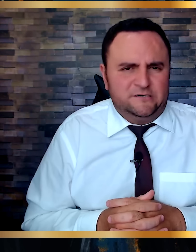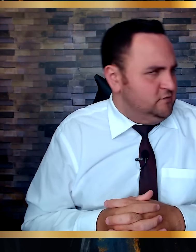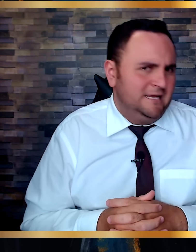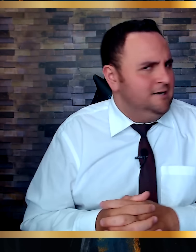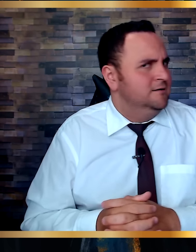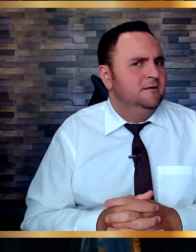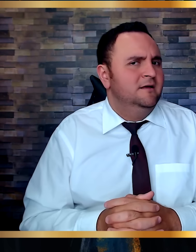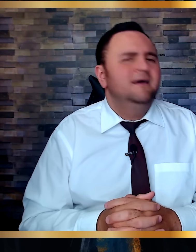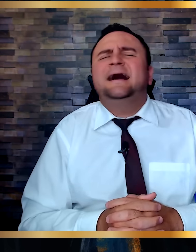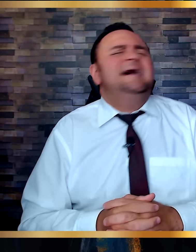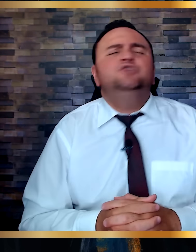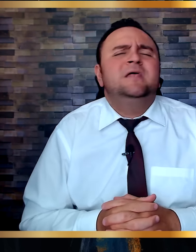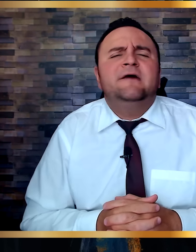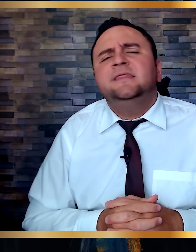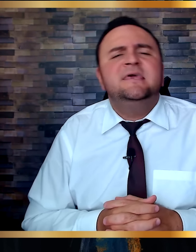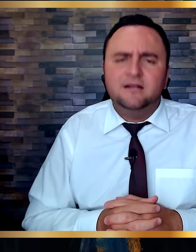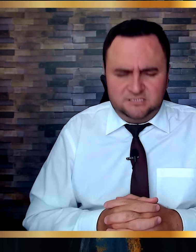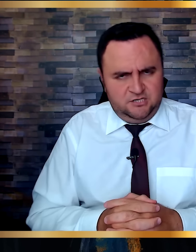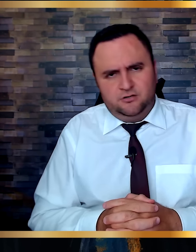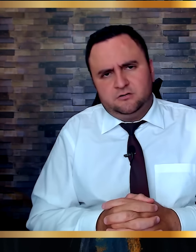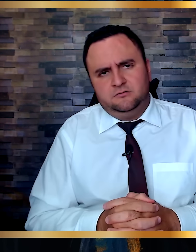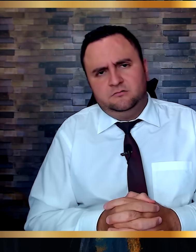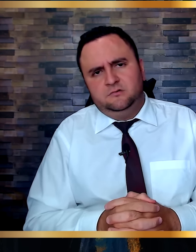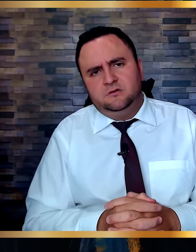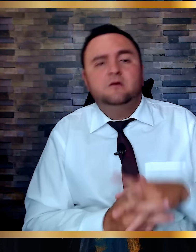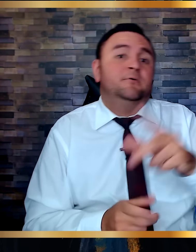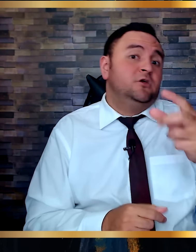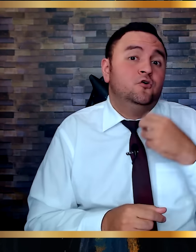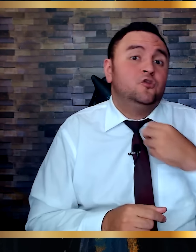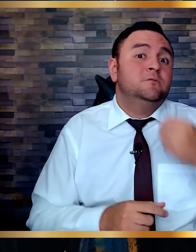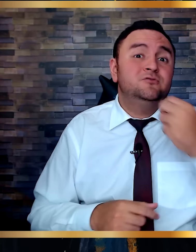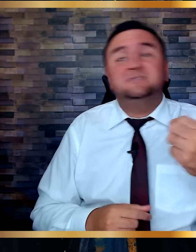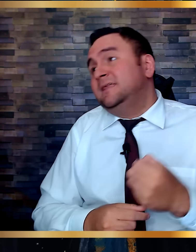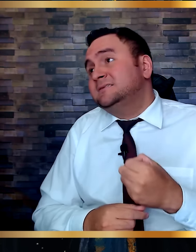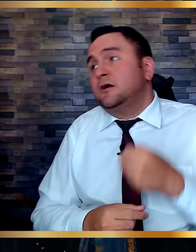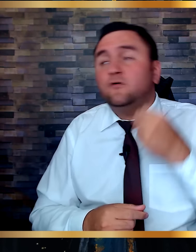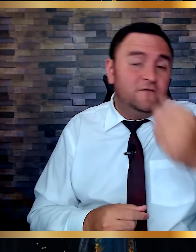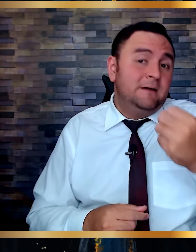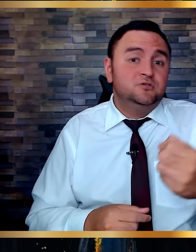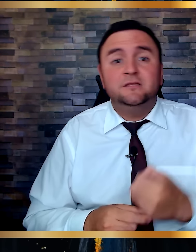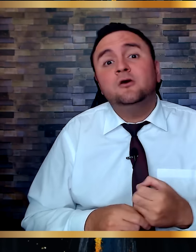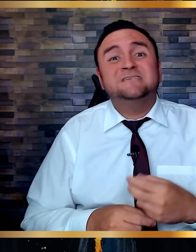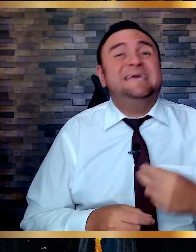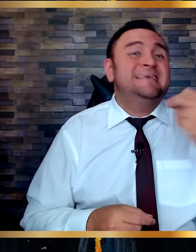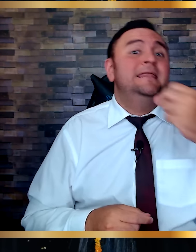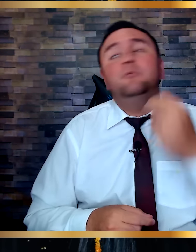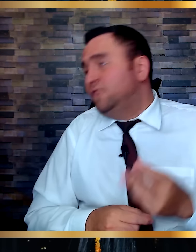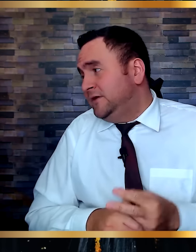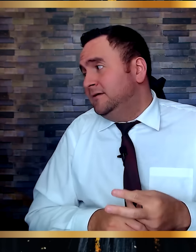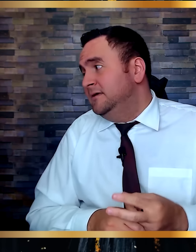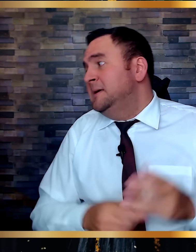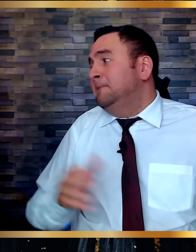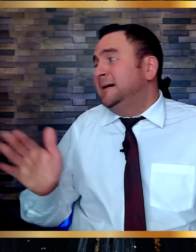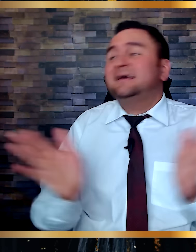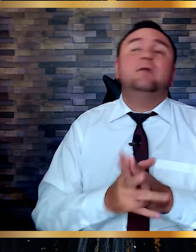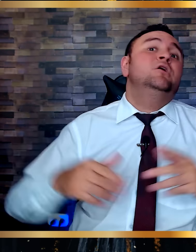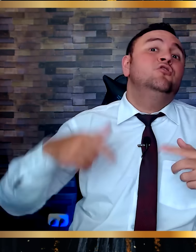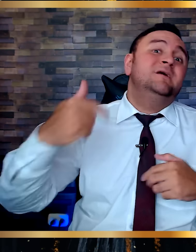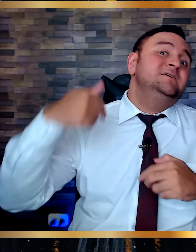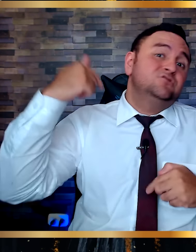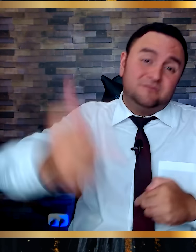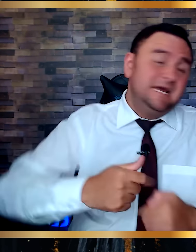consejo personal. Añade la venida del Señor. Porque nosotros somos seres que confiamos en Dios y tenemos fe para